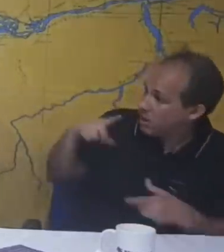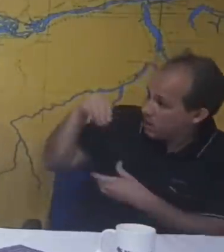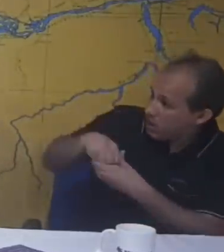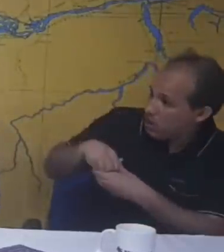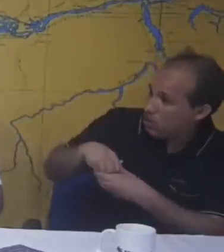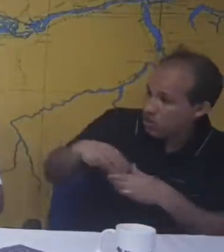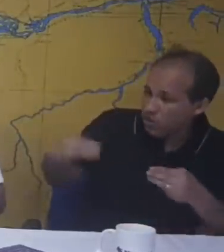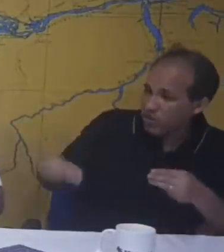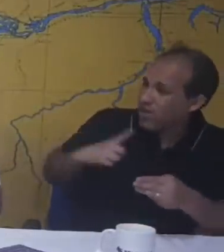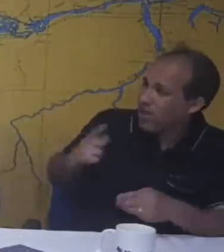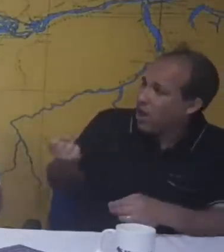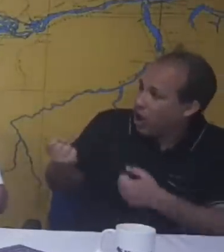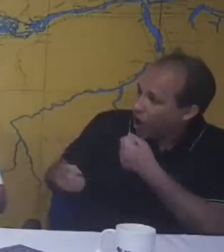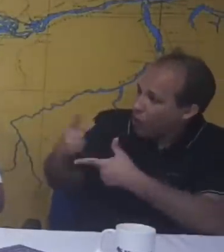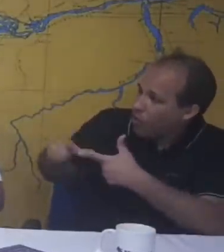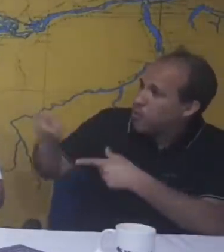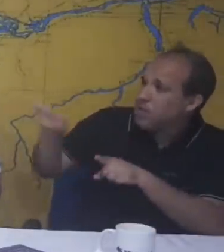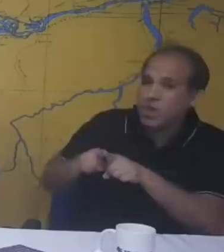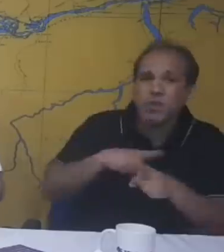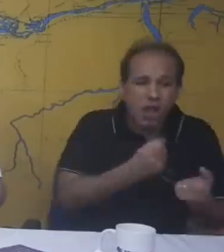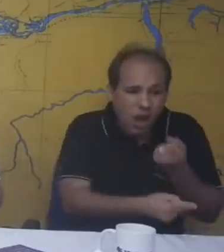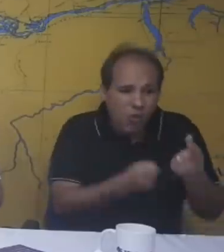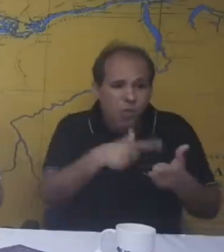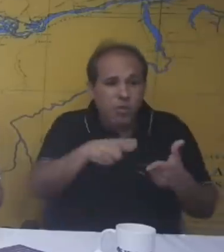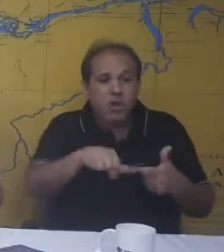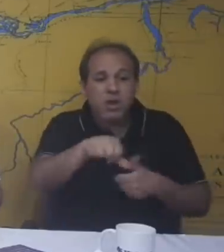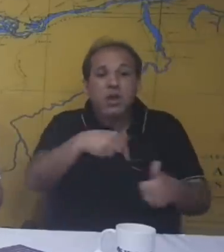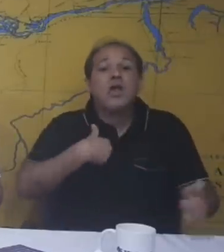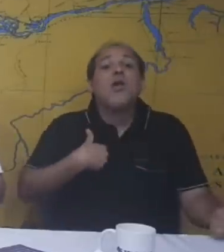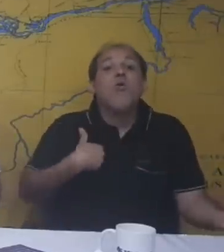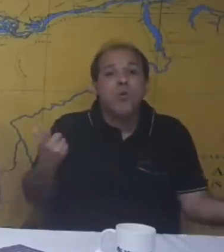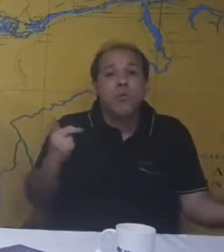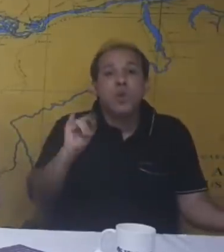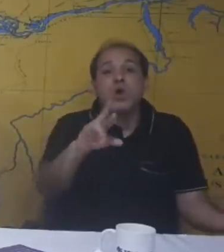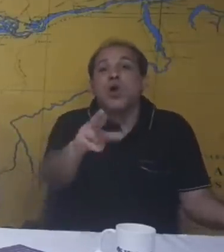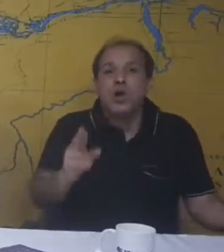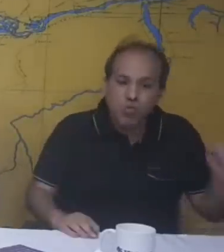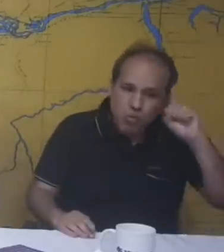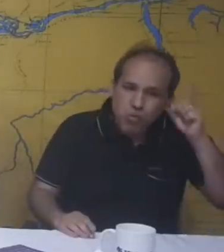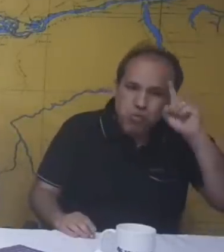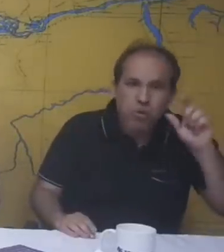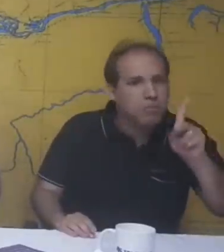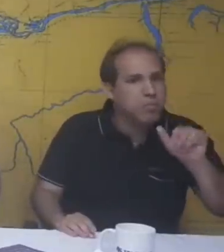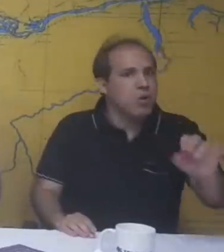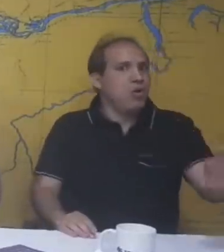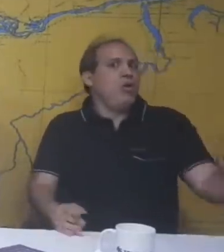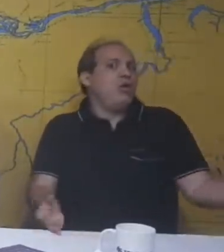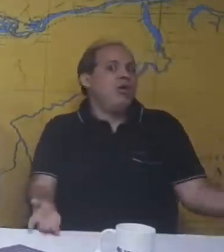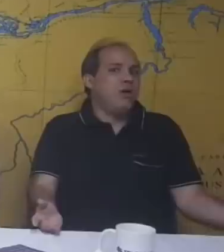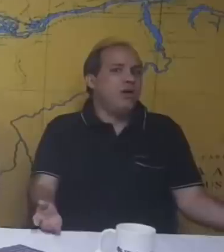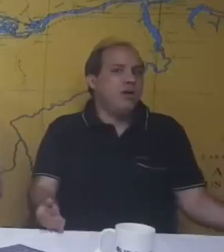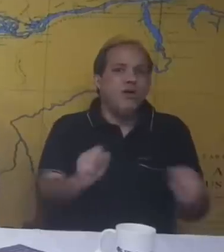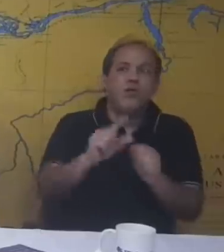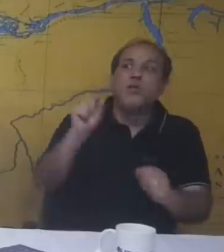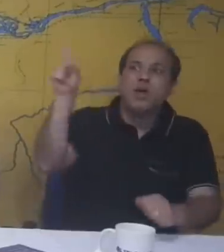Bento, por vez, né, você tem problemas, quem dirá eu, pô, tem não problema. Por vez, não, é que, todo dia. Todo dia. O que, que o pessoal fez com o